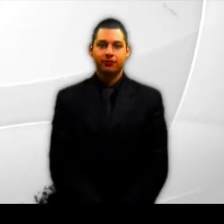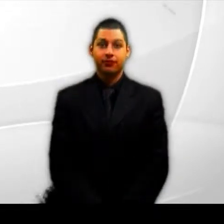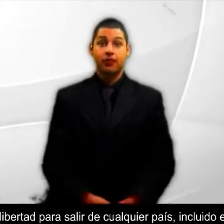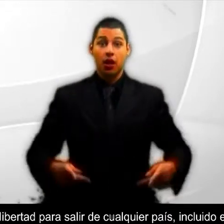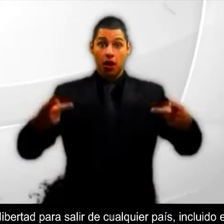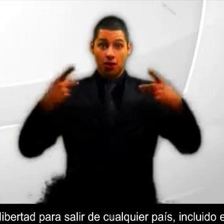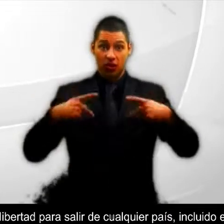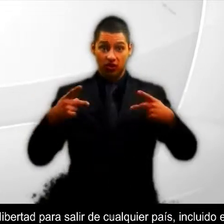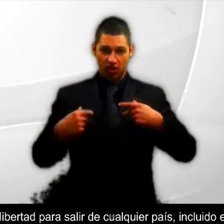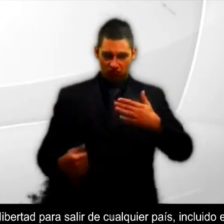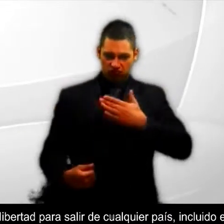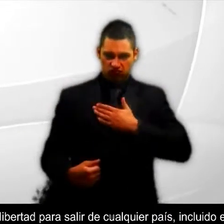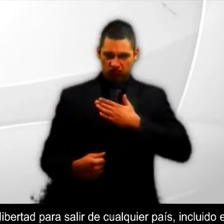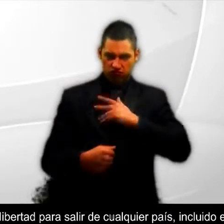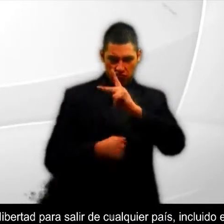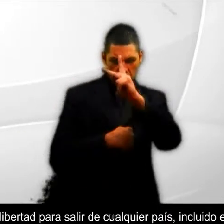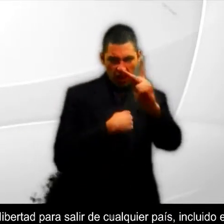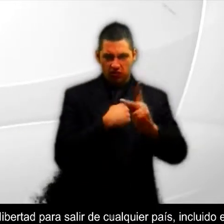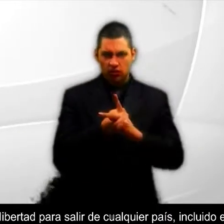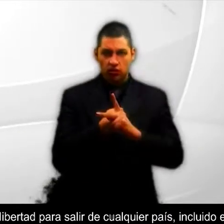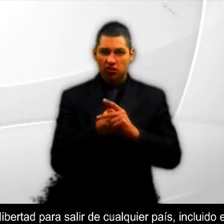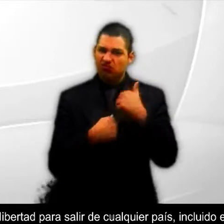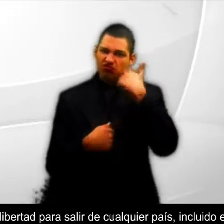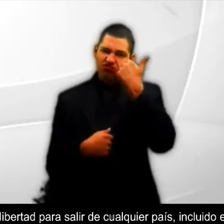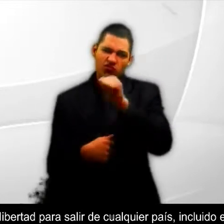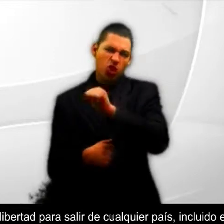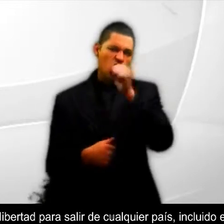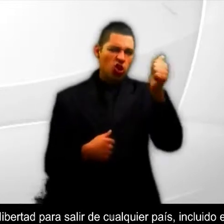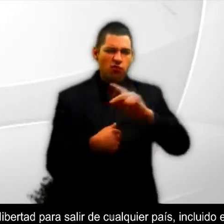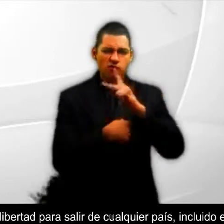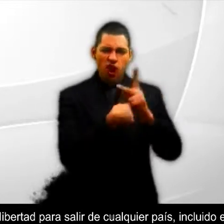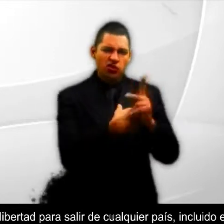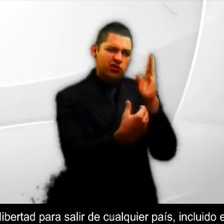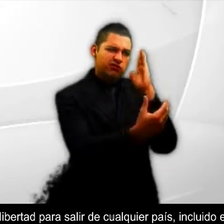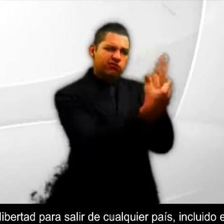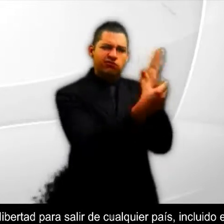c. tengan libertad para salir de cualquier país incluido el propio